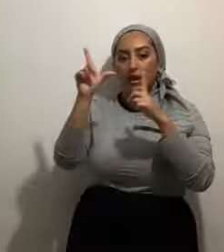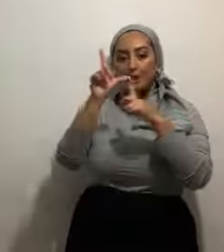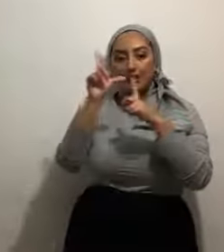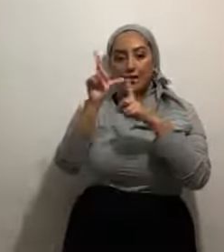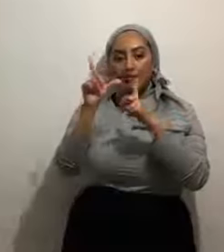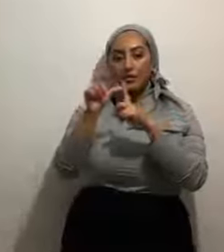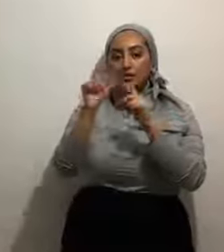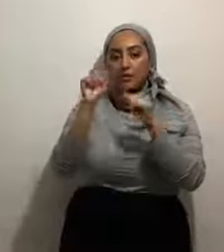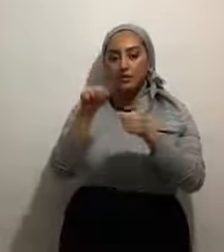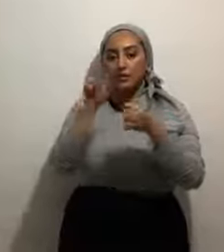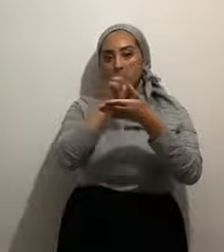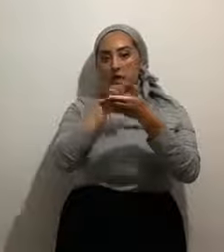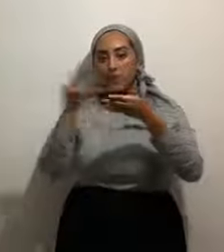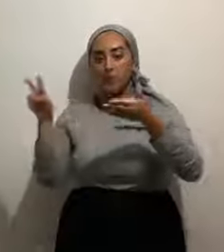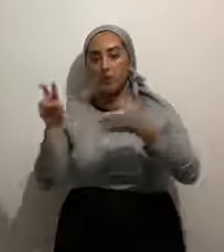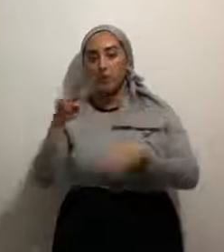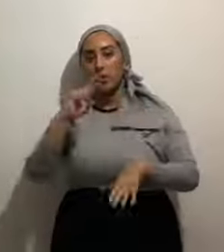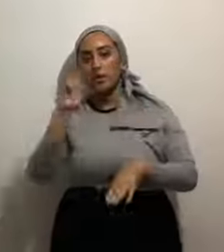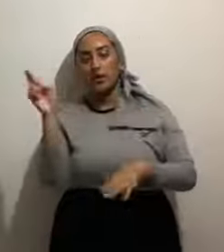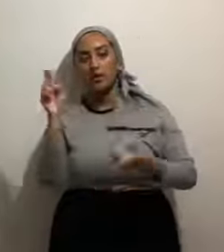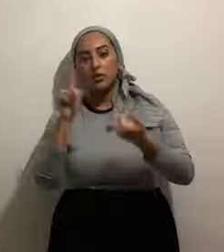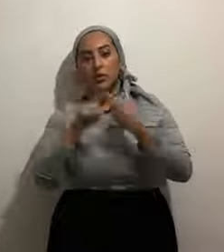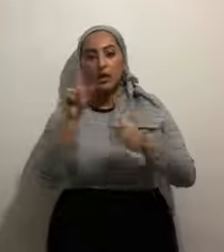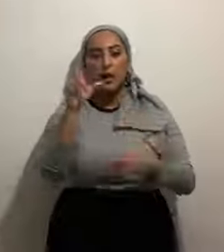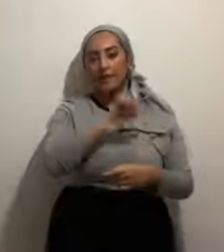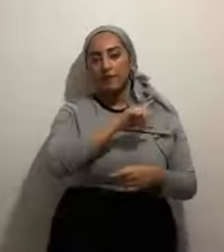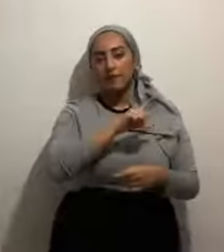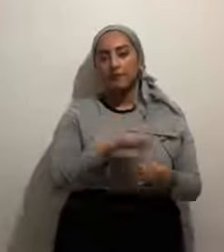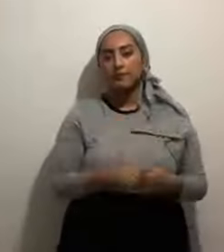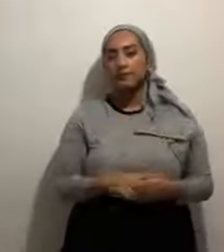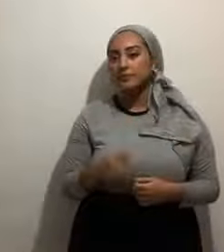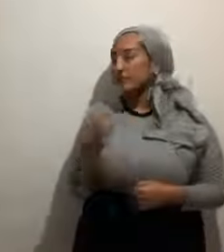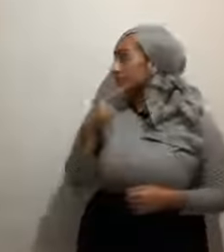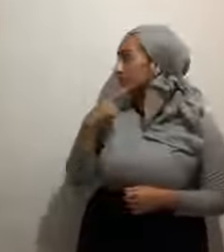lee de derecha a izquierda el hebreo, y entonces dice Yod, la